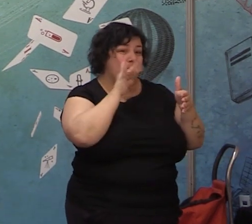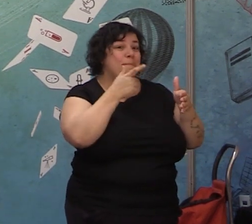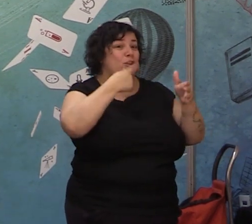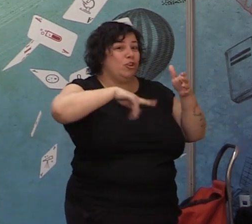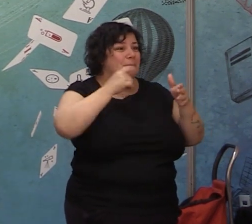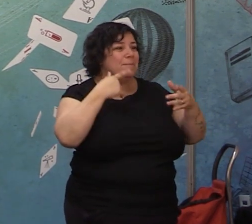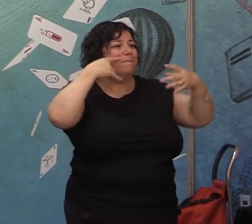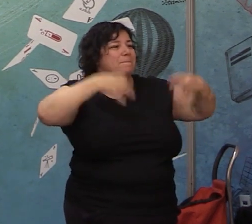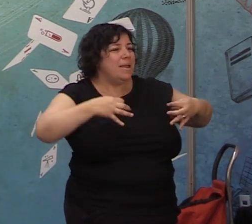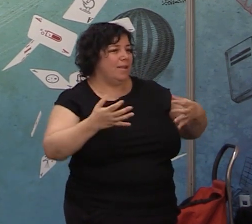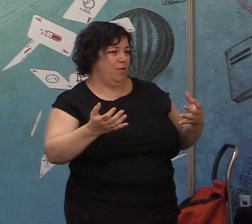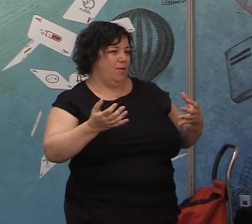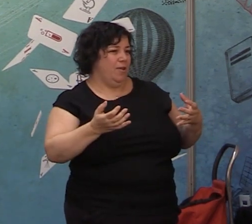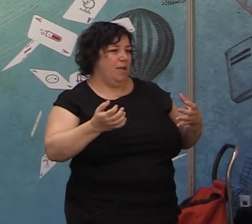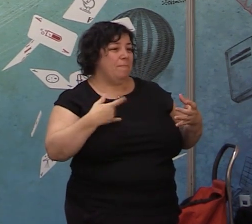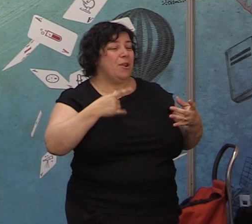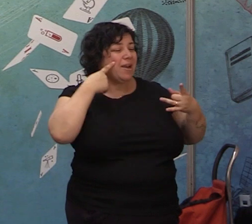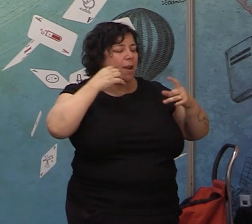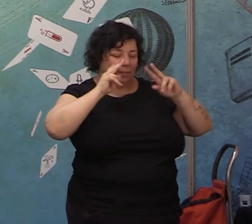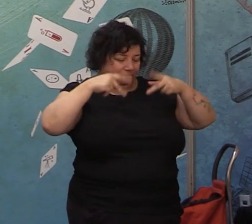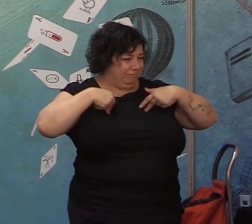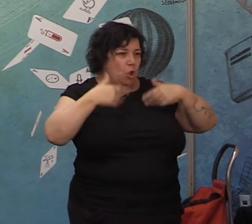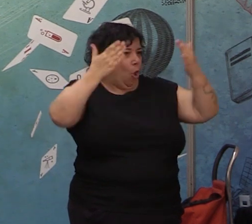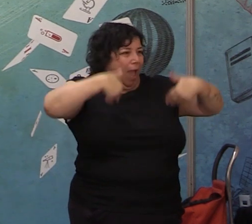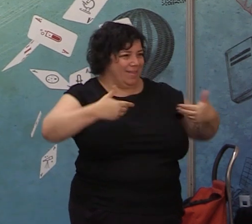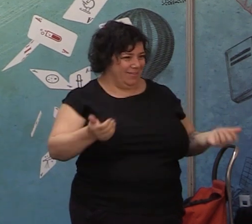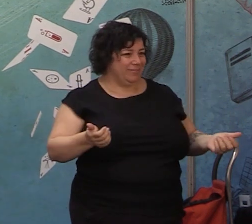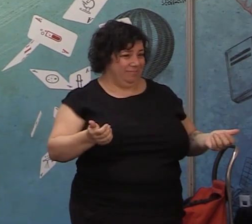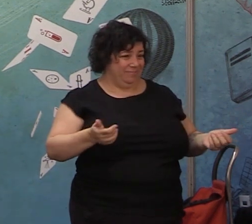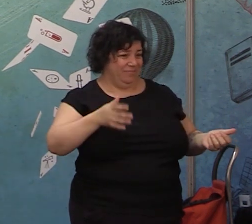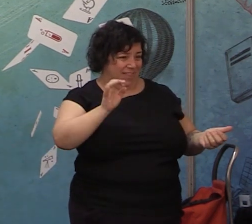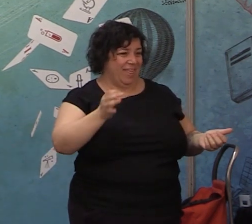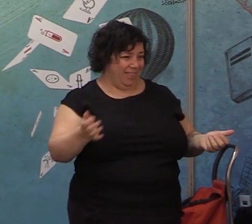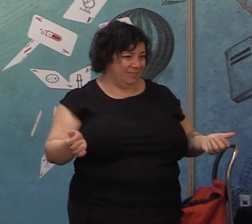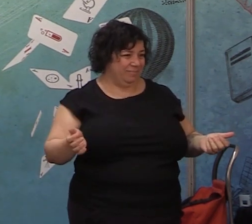estamos, pero en la que menos cuenta nos echamos. ¿Sí o no?